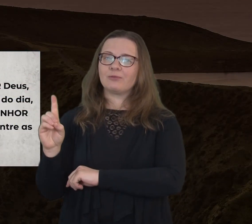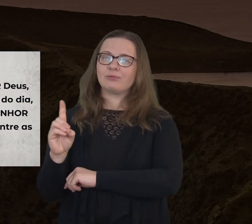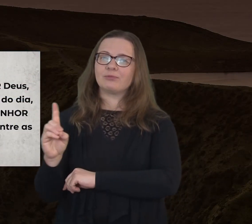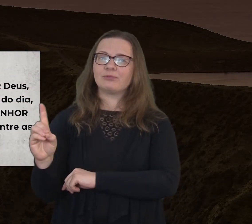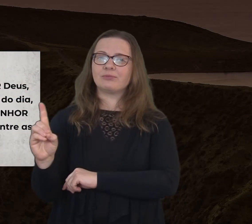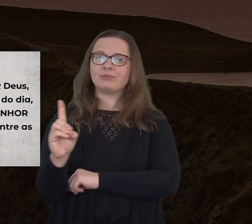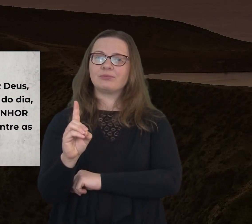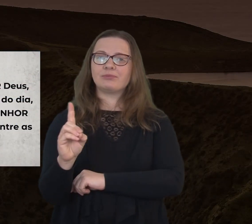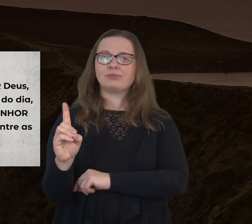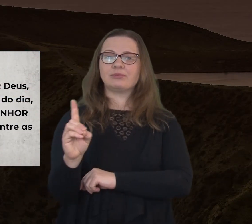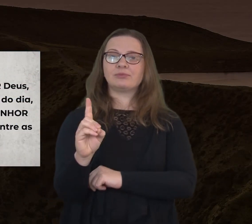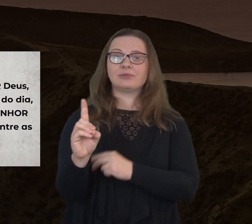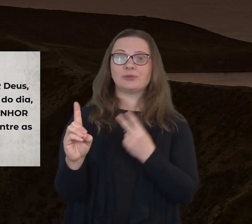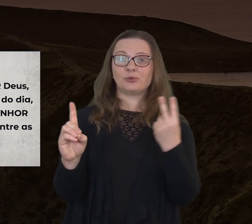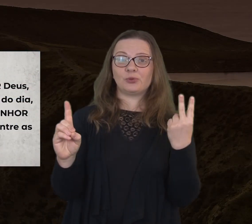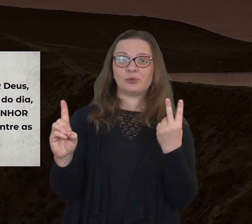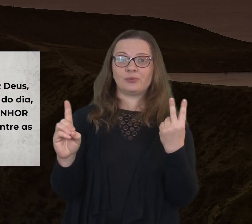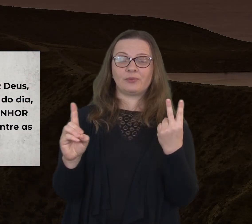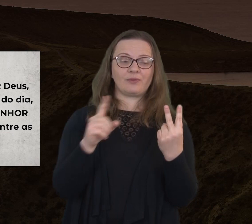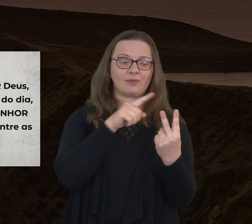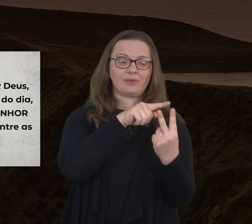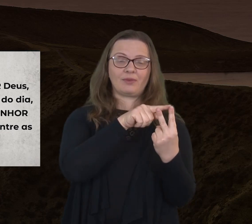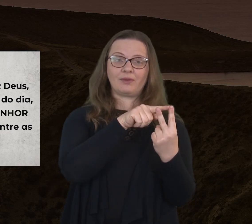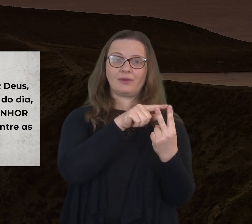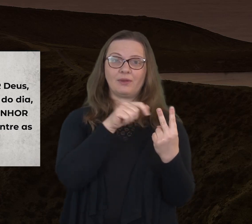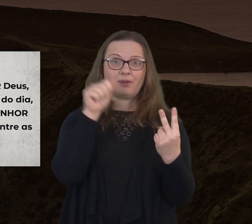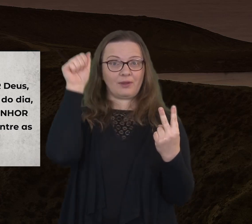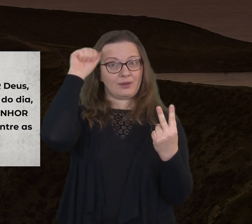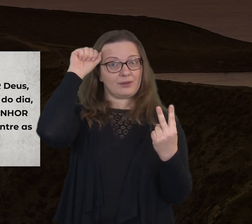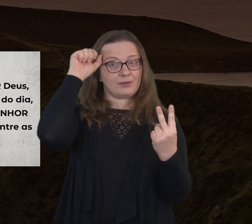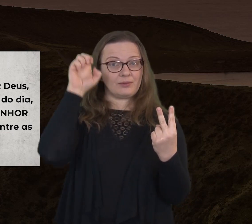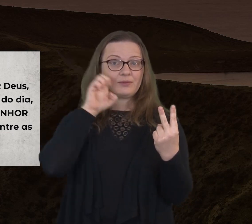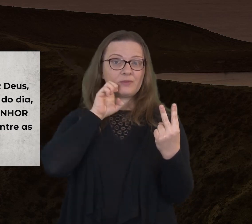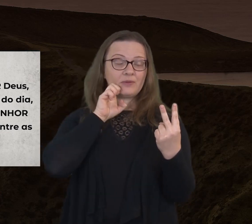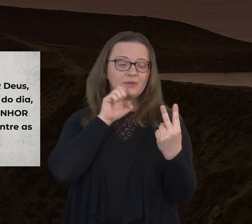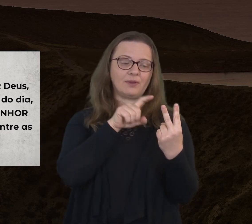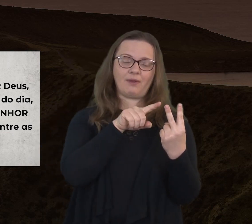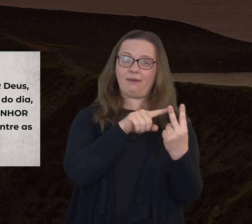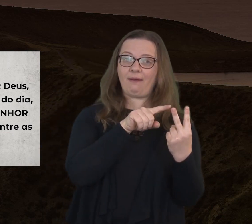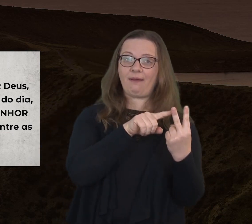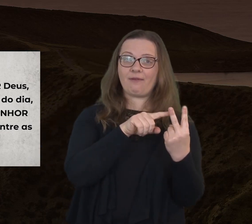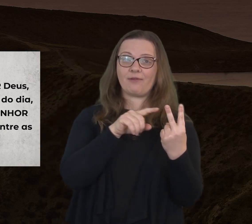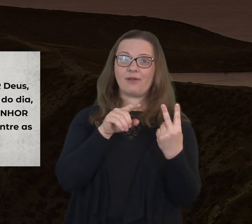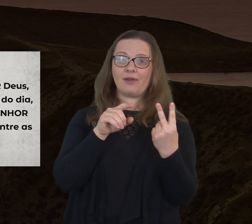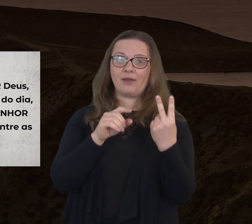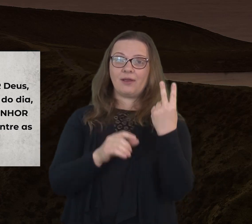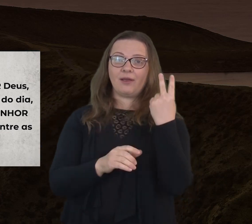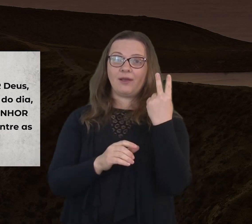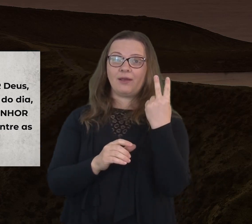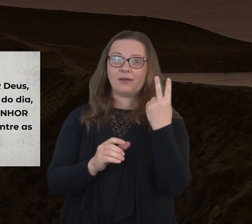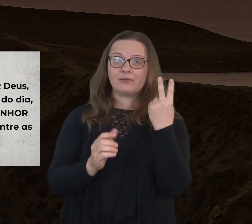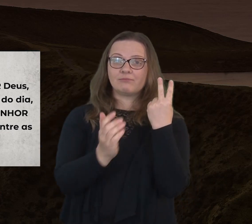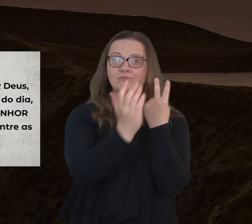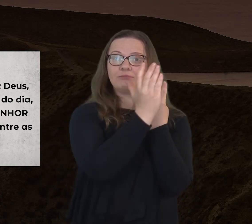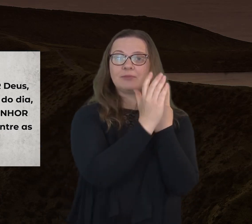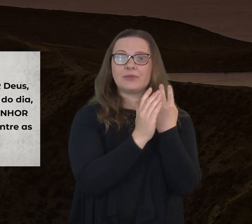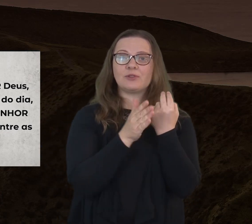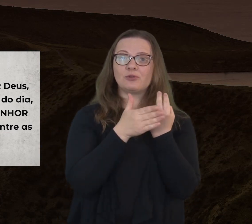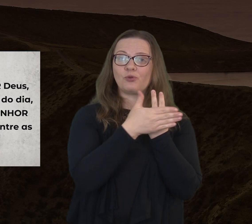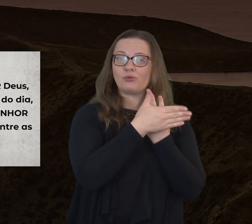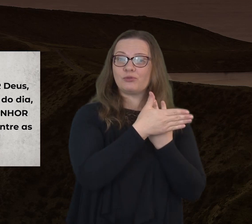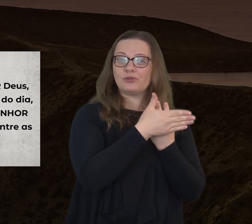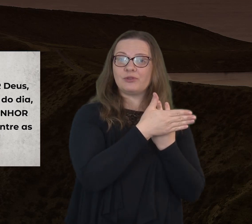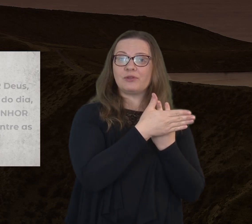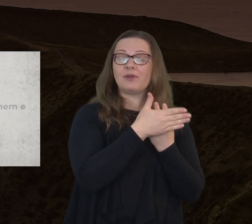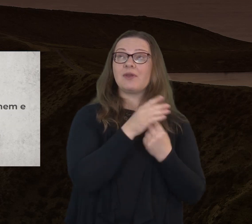dia, esconderam-se da presença do Senhor Deus, o homem e sua mulher, por entre as árvores do jardim. E